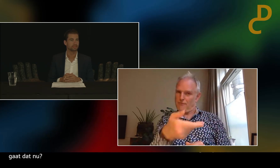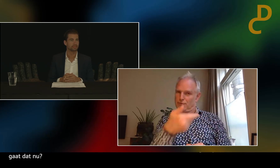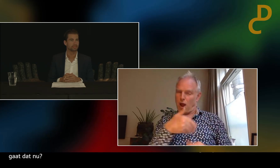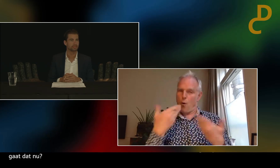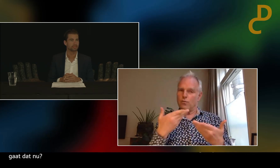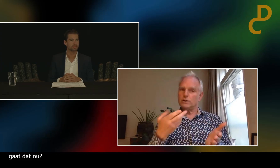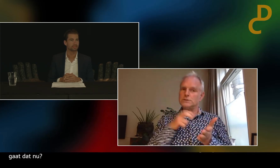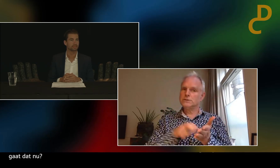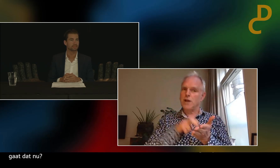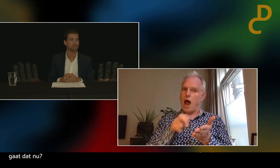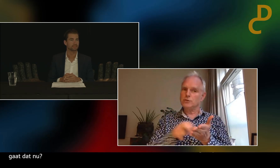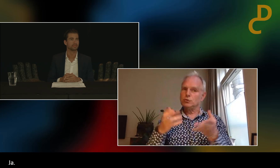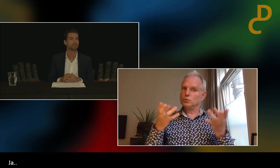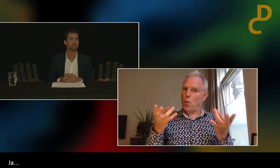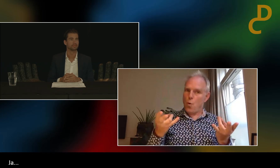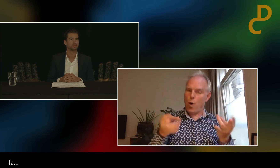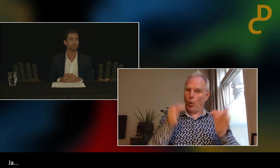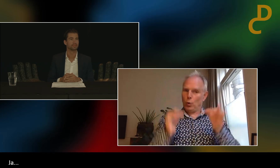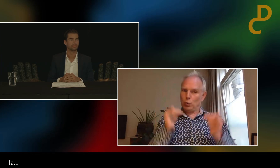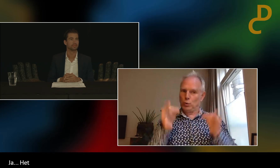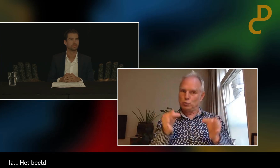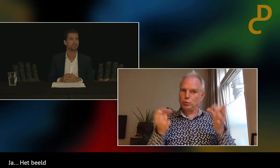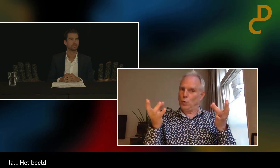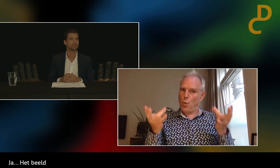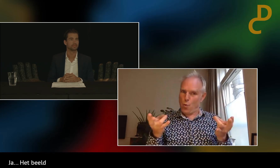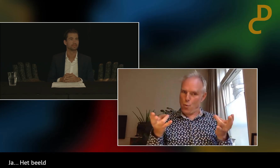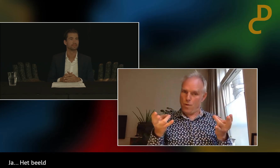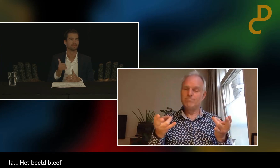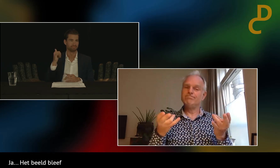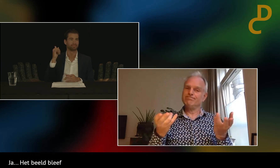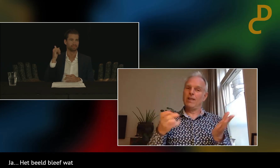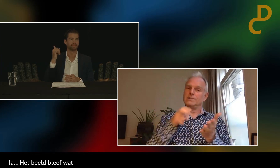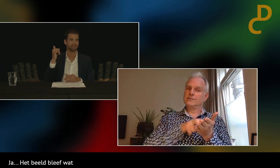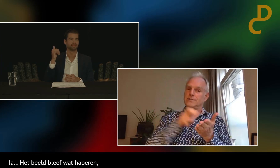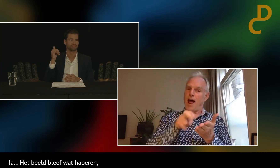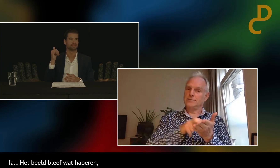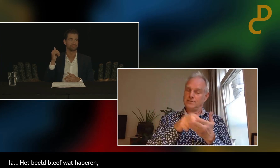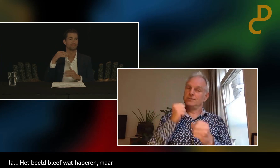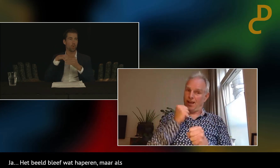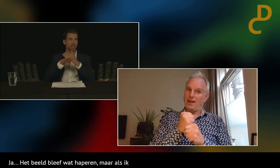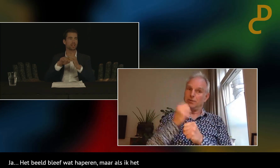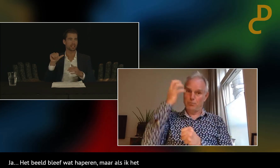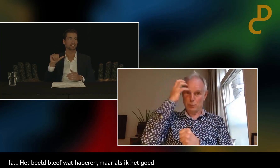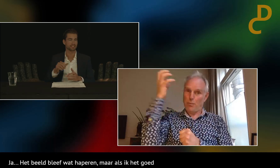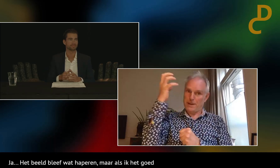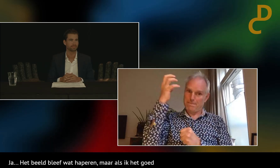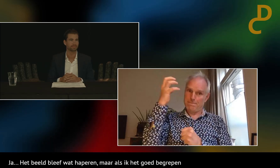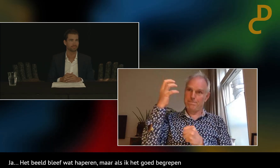Ja, het beeld bleef wat haperen. Maar als ik het goed heb begrepen hoe dat nu met de beoordeling van de stages gaat. De stages, dat